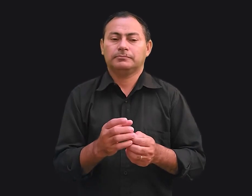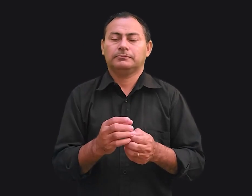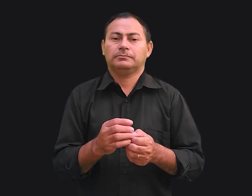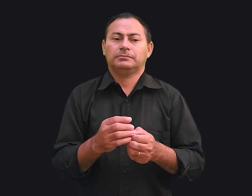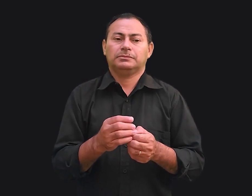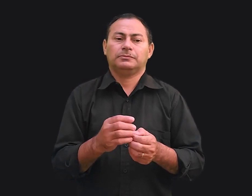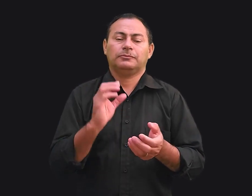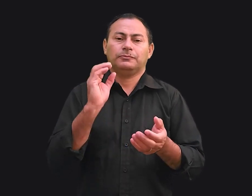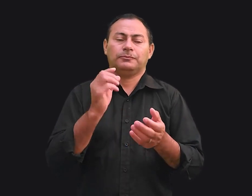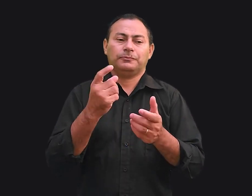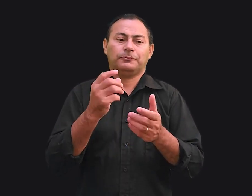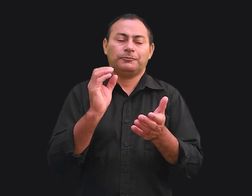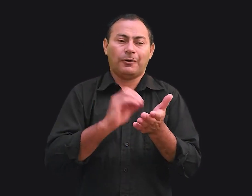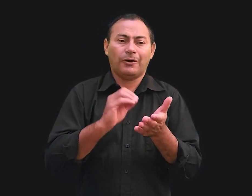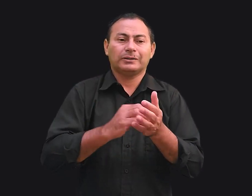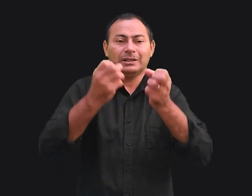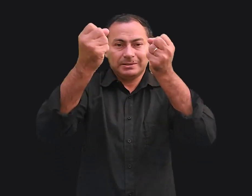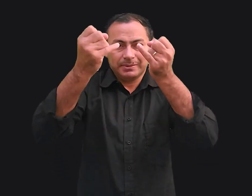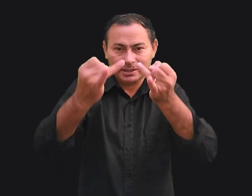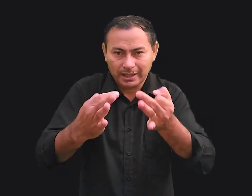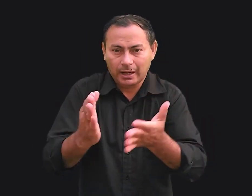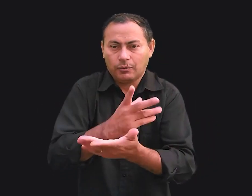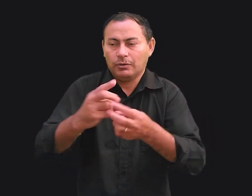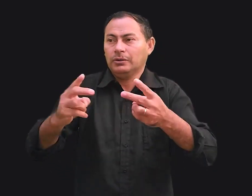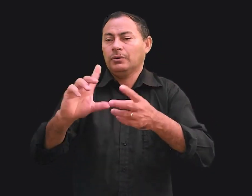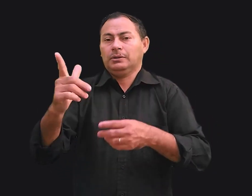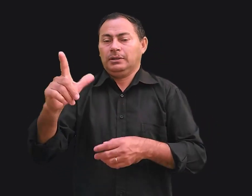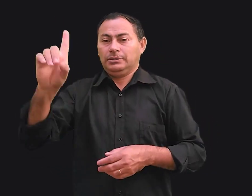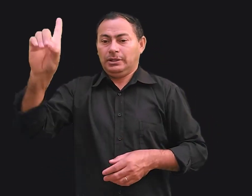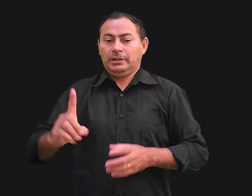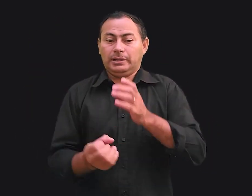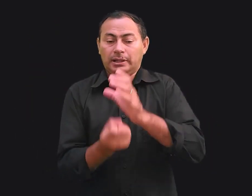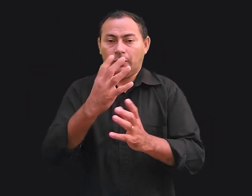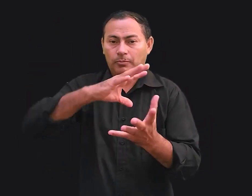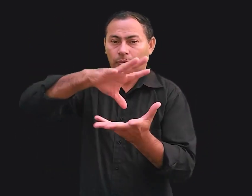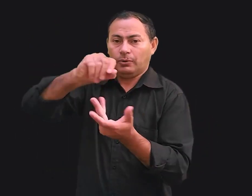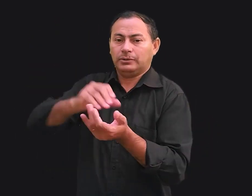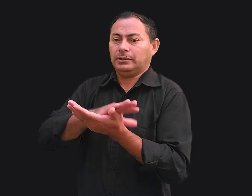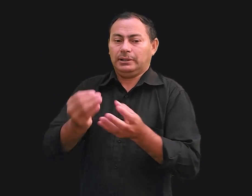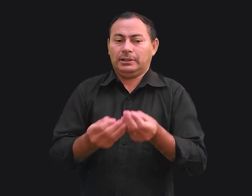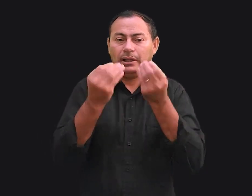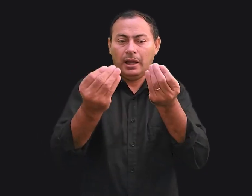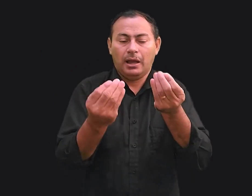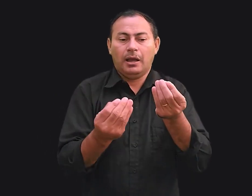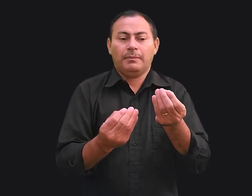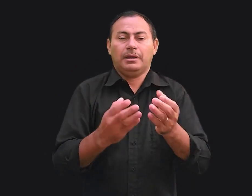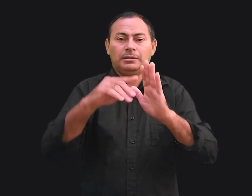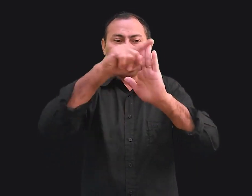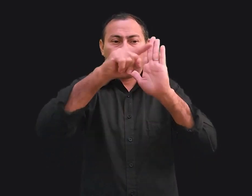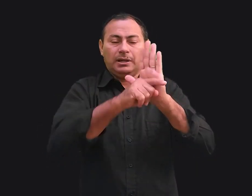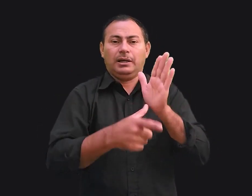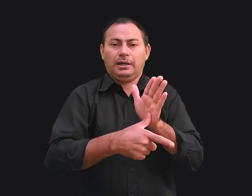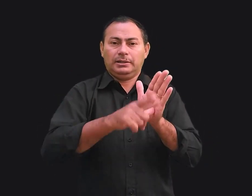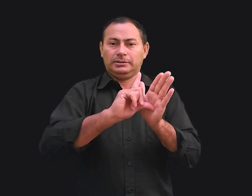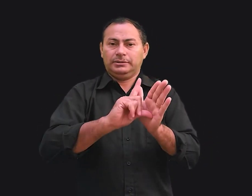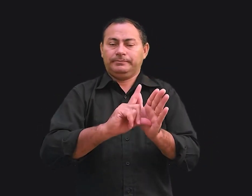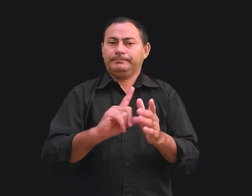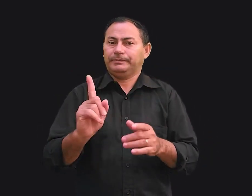deve alguma explicação, ou porque Ele não tivesse o direito de criar o mundo, nem nos trazer para esse plano com antecedência.